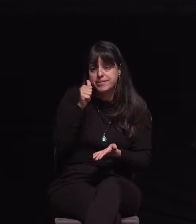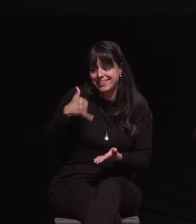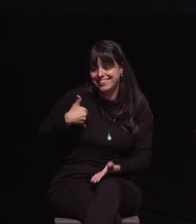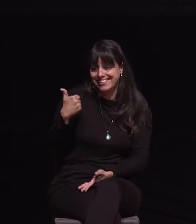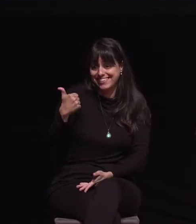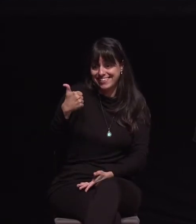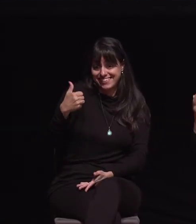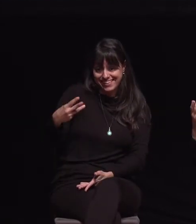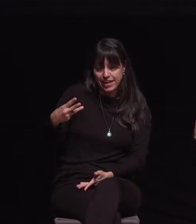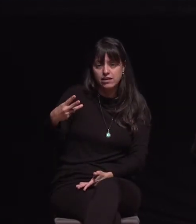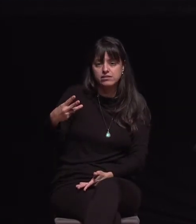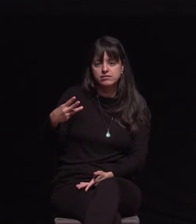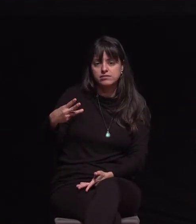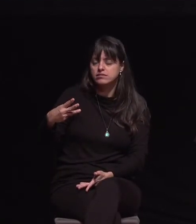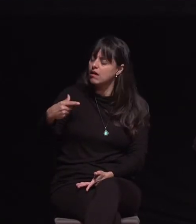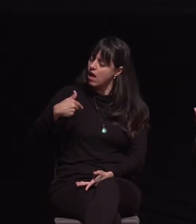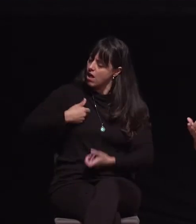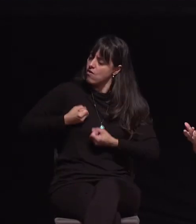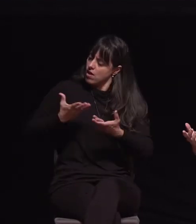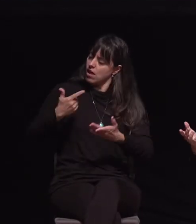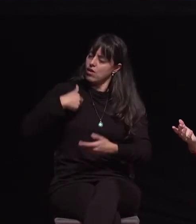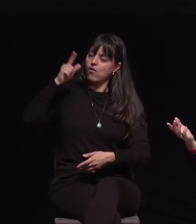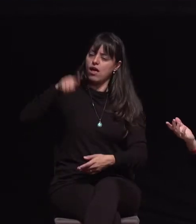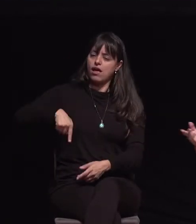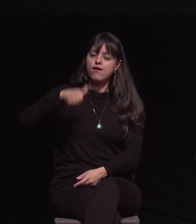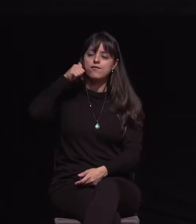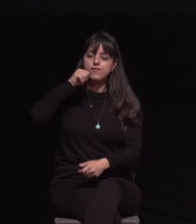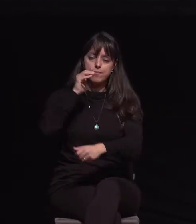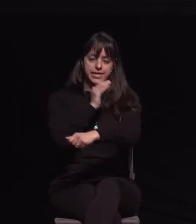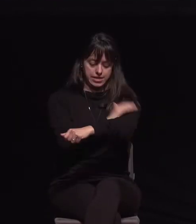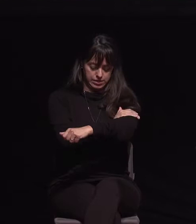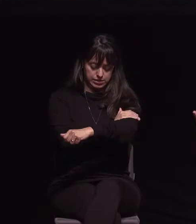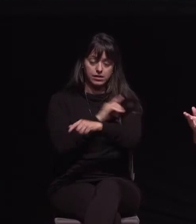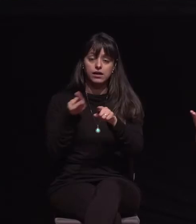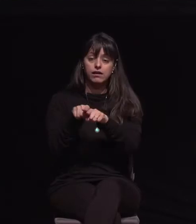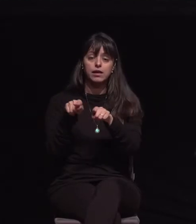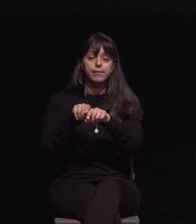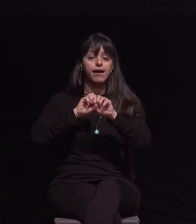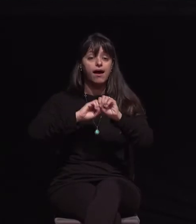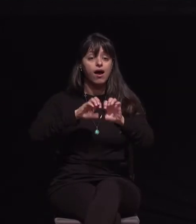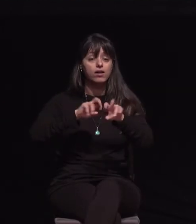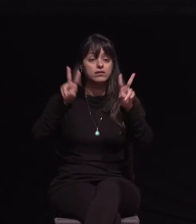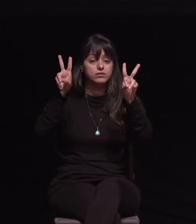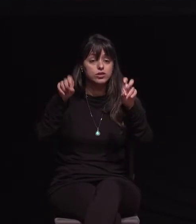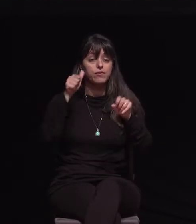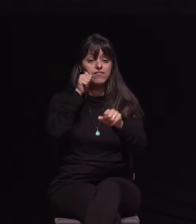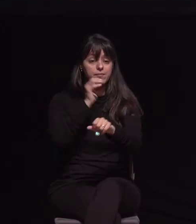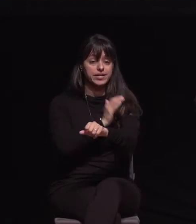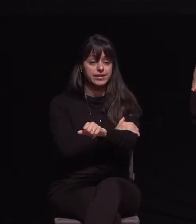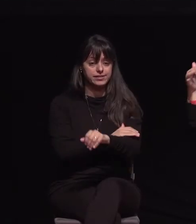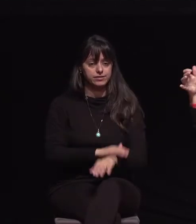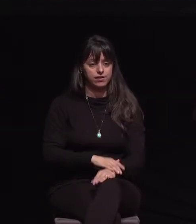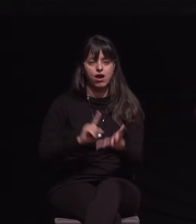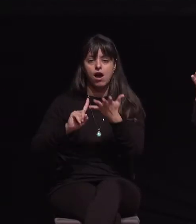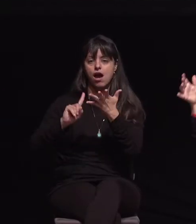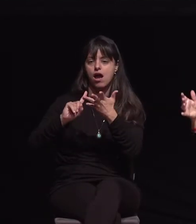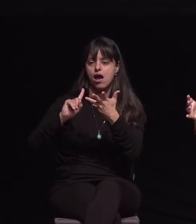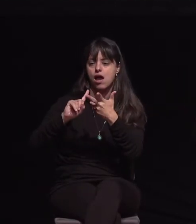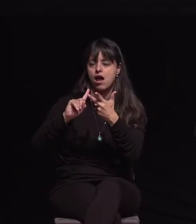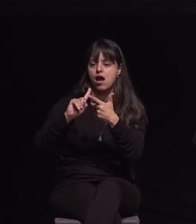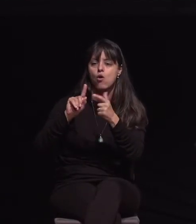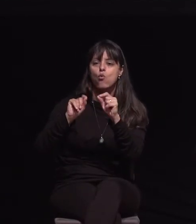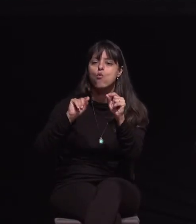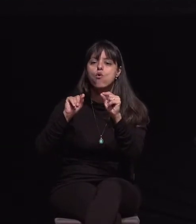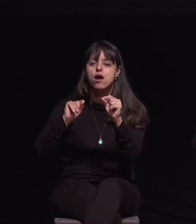anos se declarando feministas, me dando aulas de feminismo. Minha filha, ó, feminismo é assim,